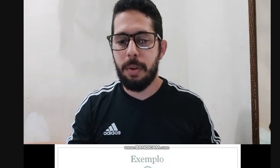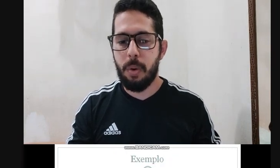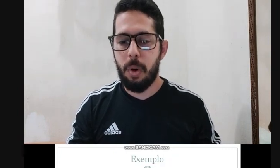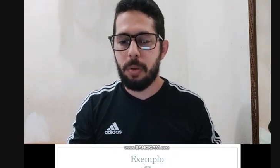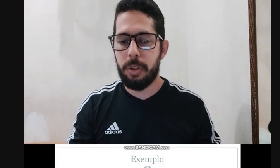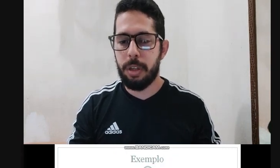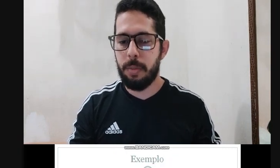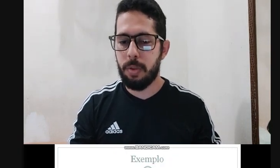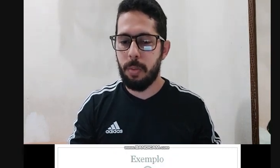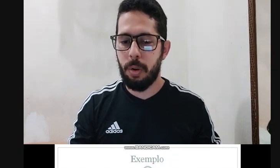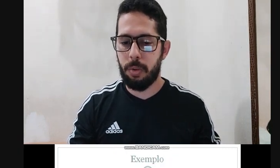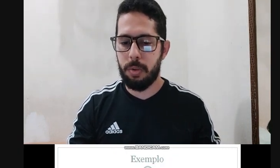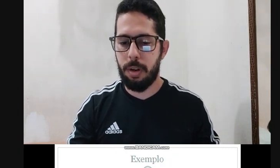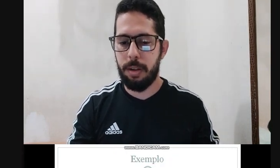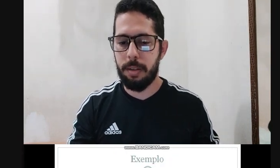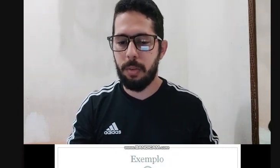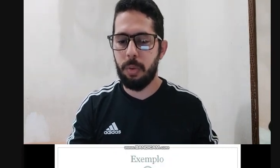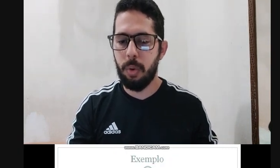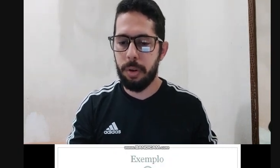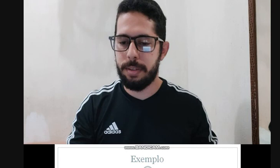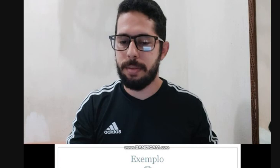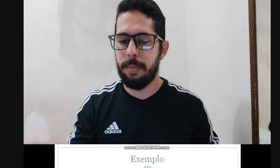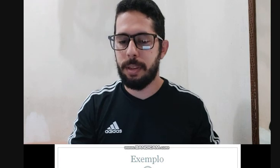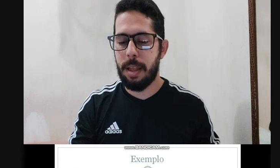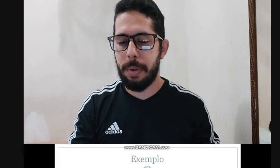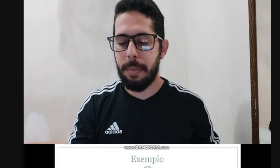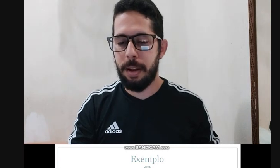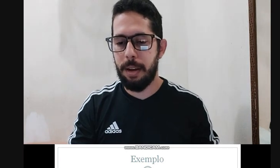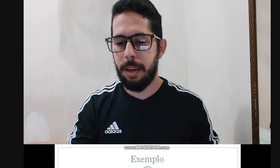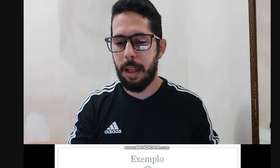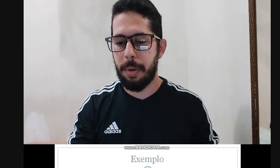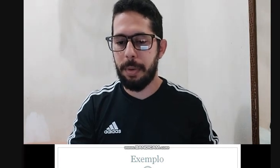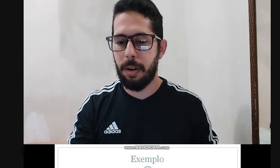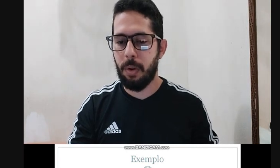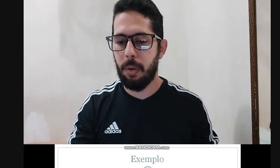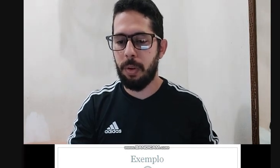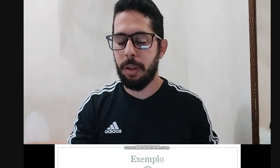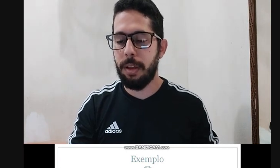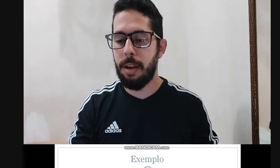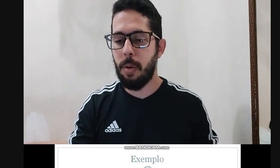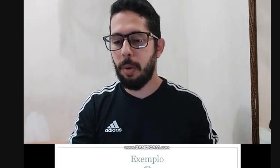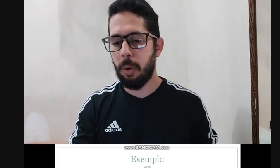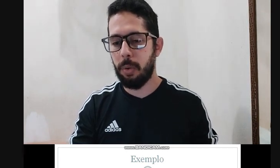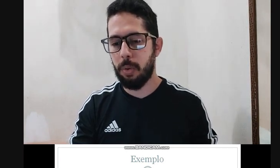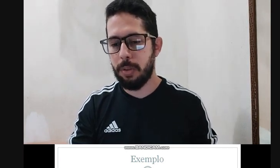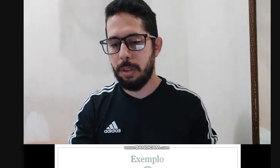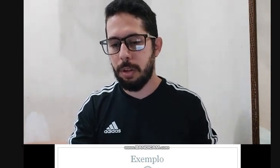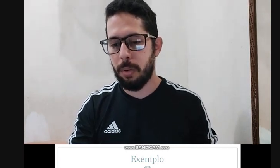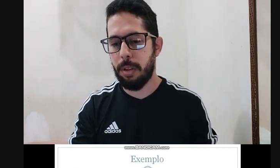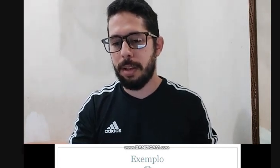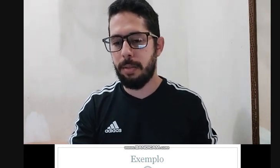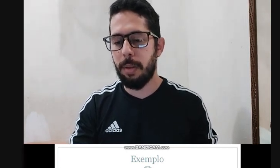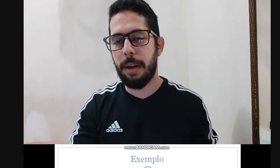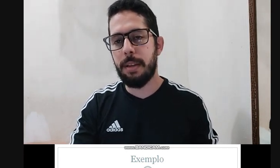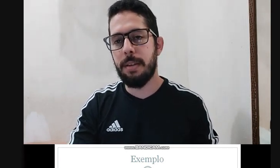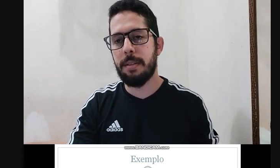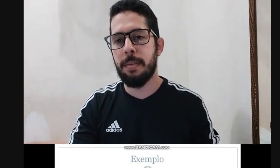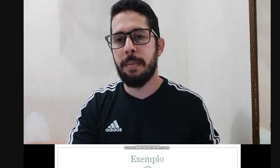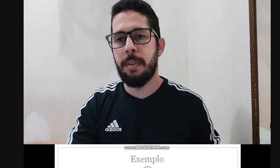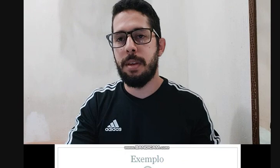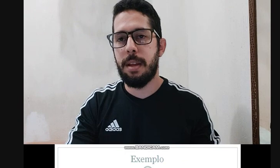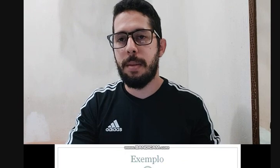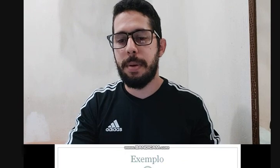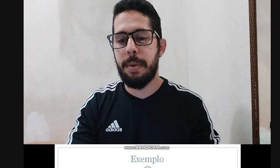ela também ocorre com os termos homólogos. Olha, o 2 na primeira linha e na primeira coluna, ele é homólogo do 5 na segunda